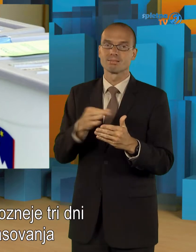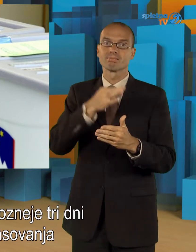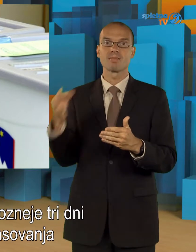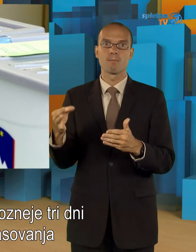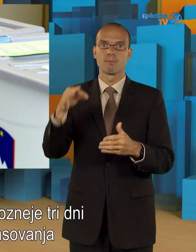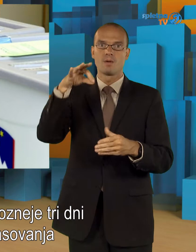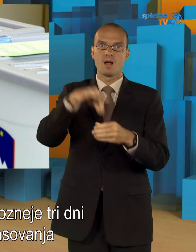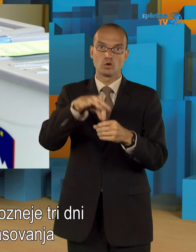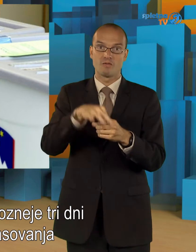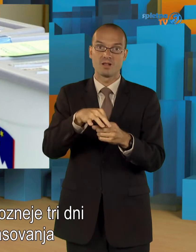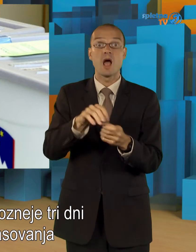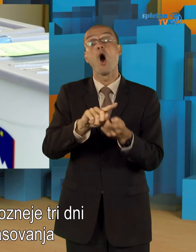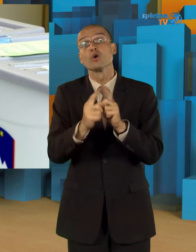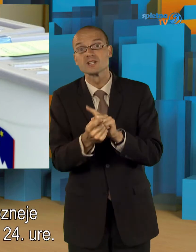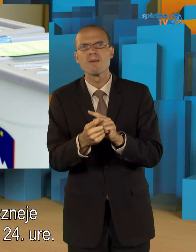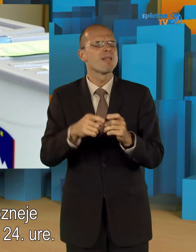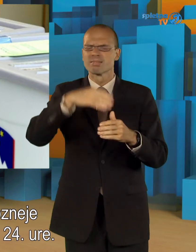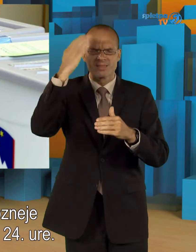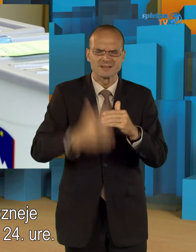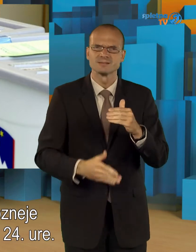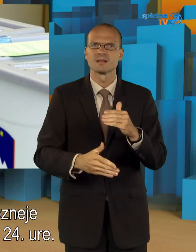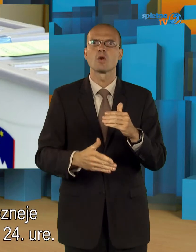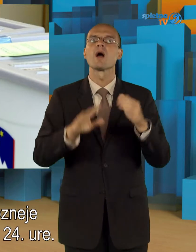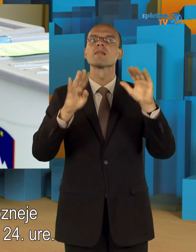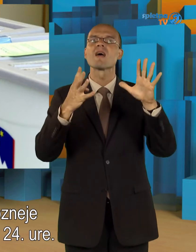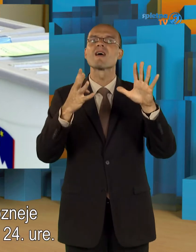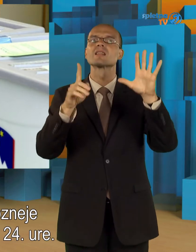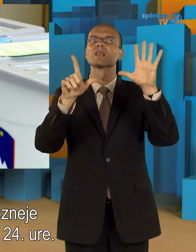najpozneje 9. julija 2014 do 24. ure.